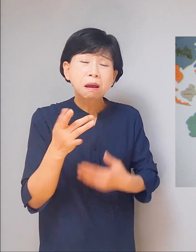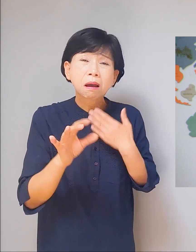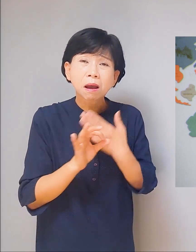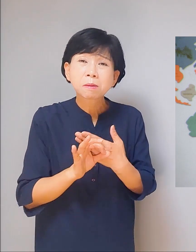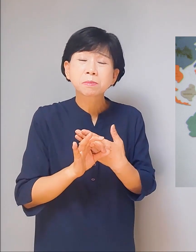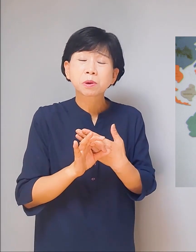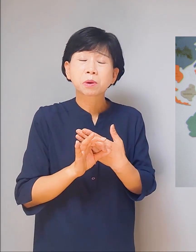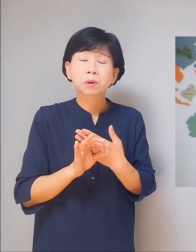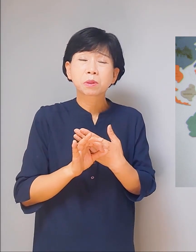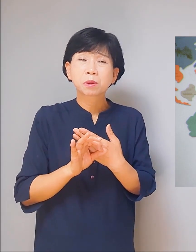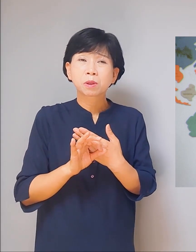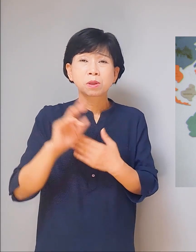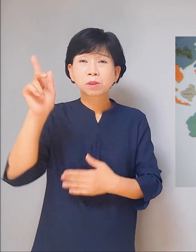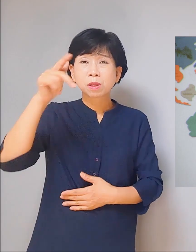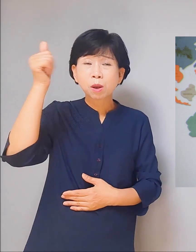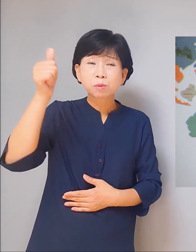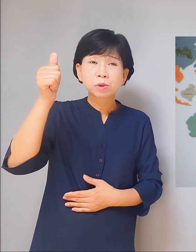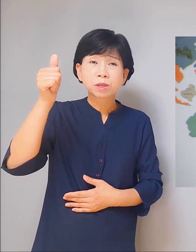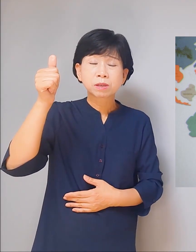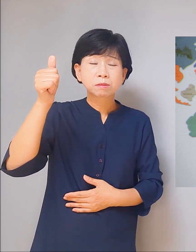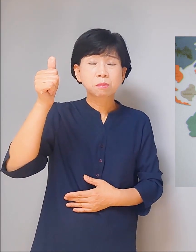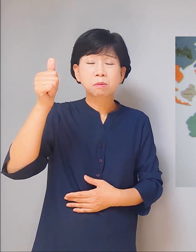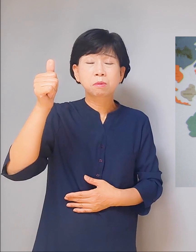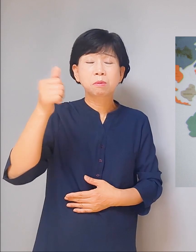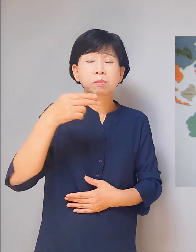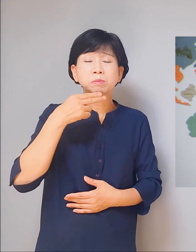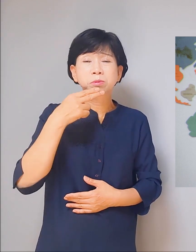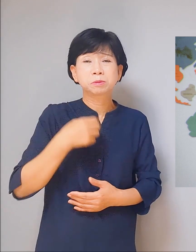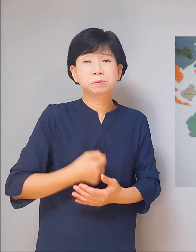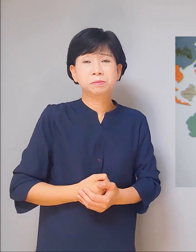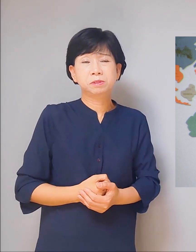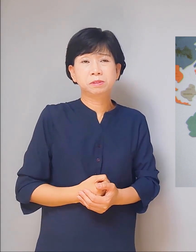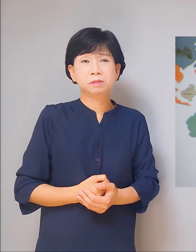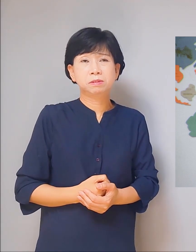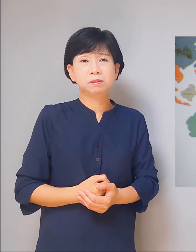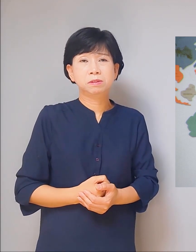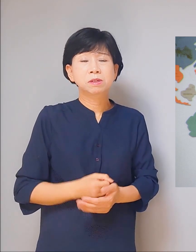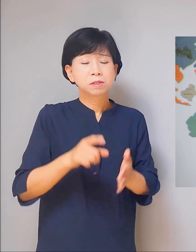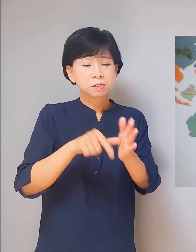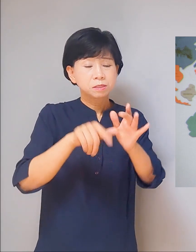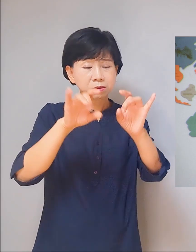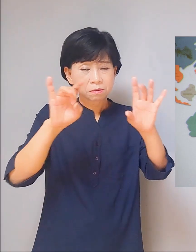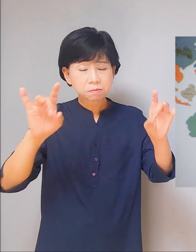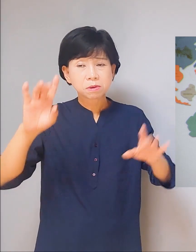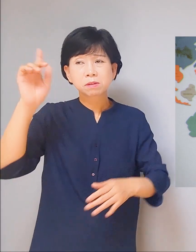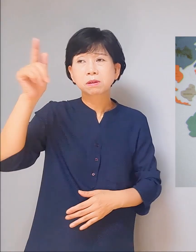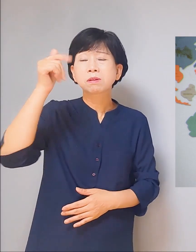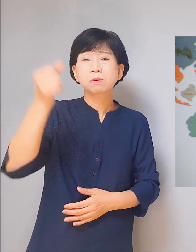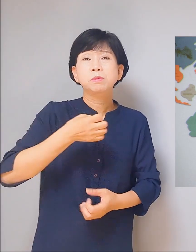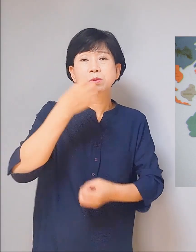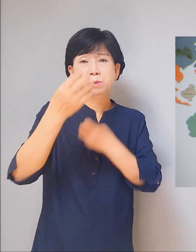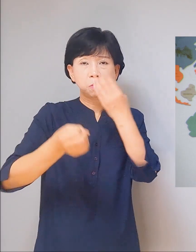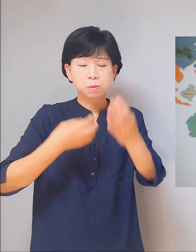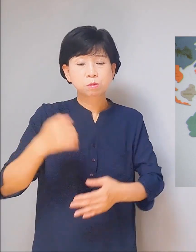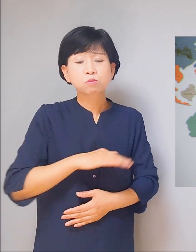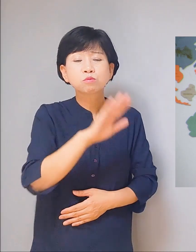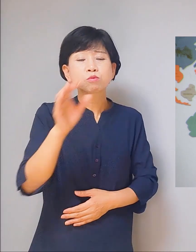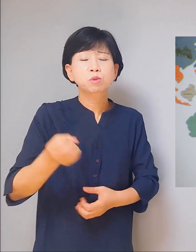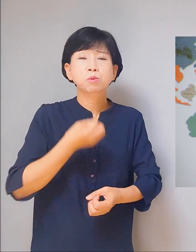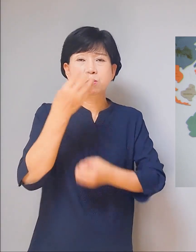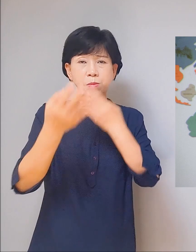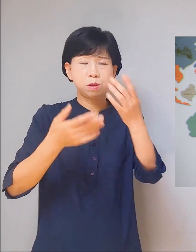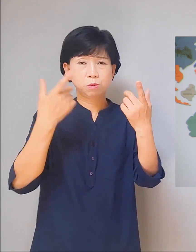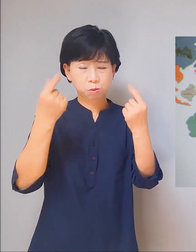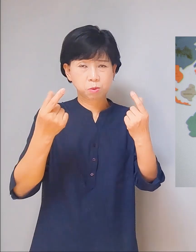순간 역사하시는 줄 믿습니다. 이게 다윗의 고백이고 우리의 고백이 되어야 돼요. 산전수전 공주전을